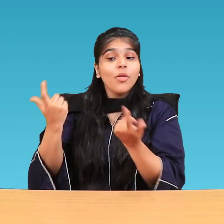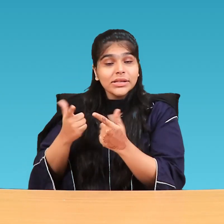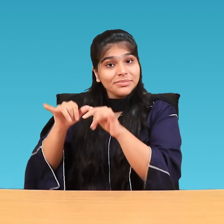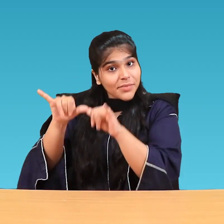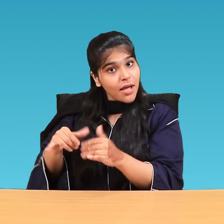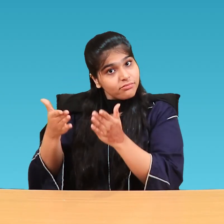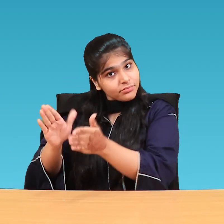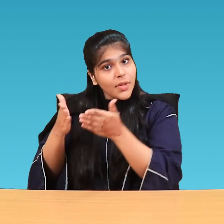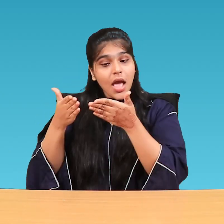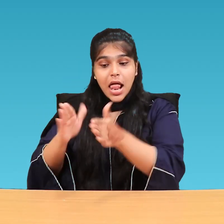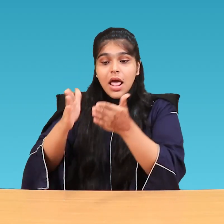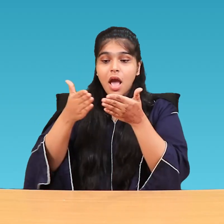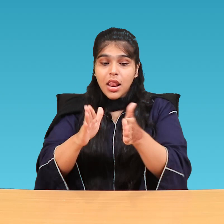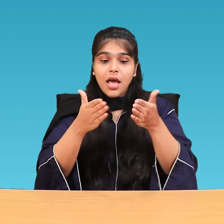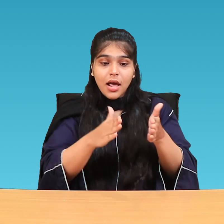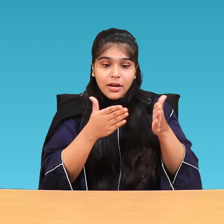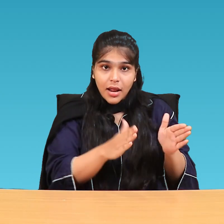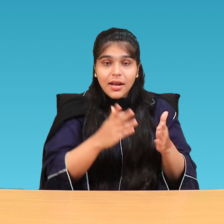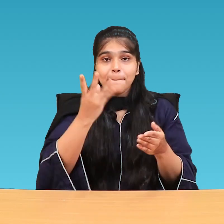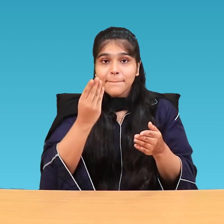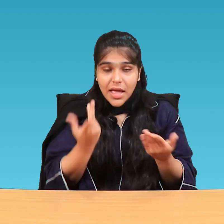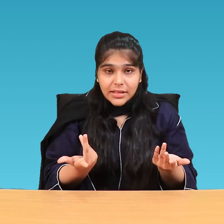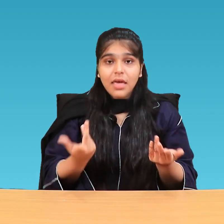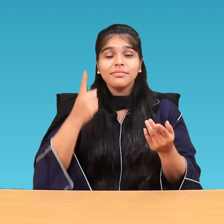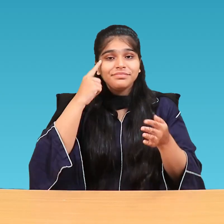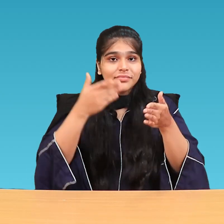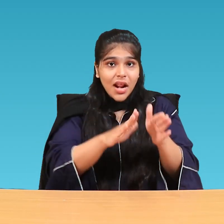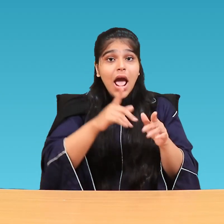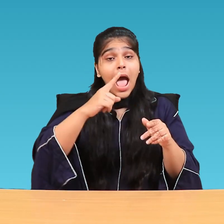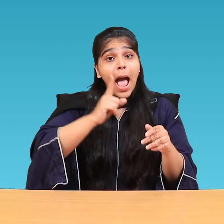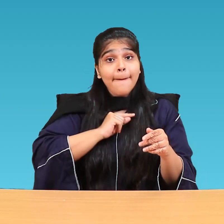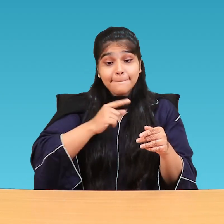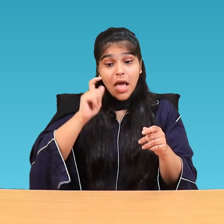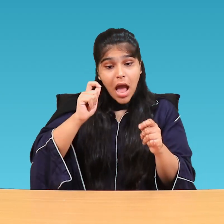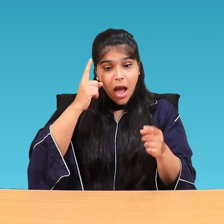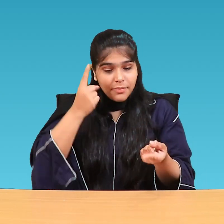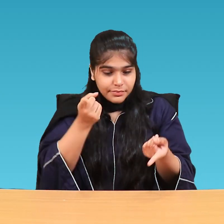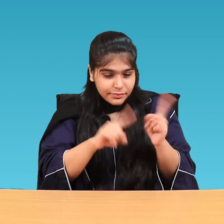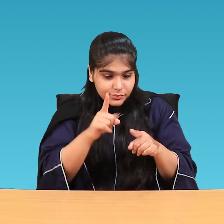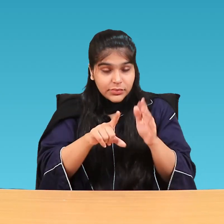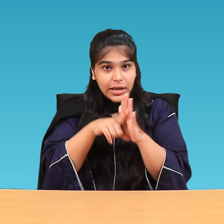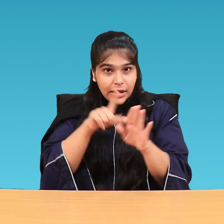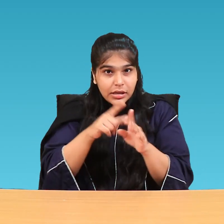سے فزسسٹ جو ہیں یا پھر میتھمیٹیشینز جو ہیں اپنی فیلڈ میں ایلیٹ اور سب سے بڑے لوگ